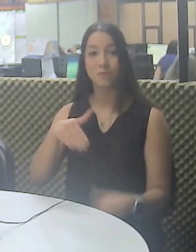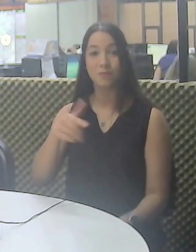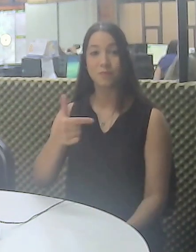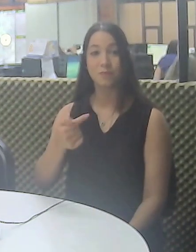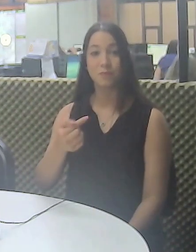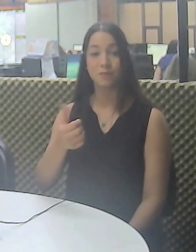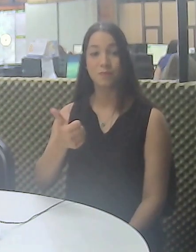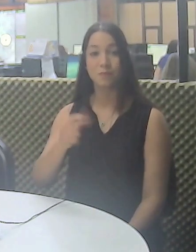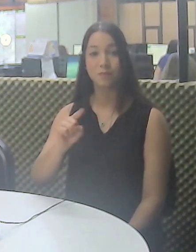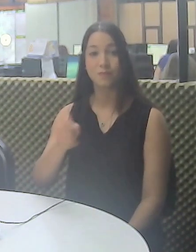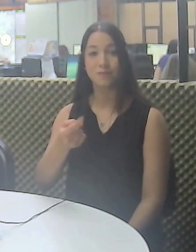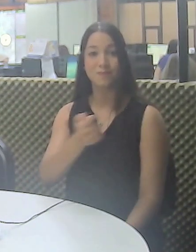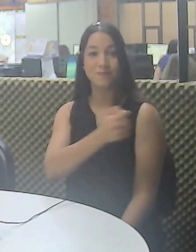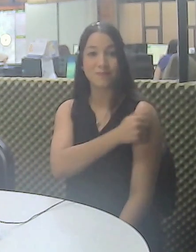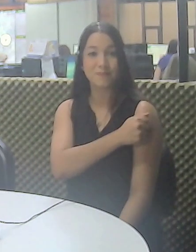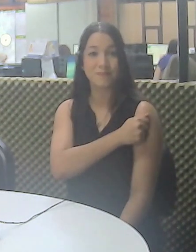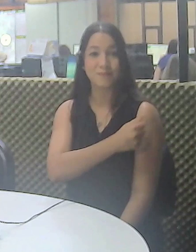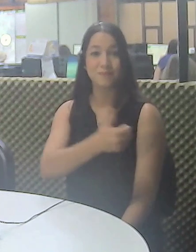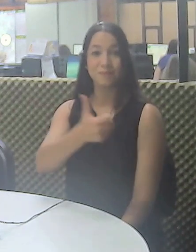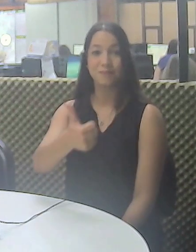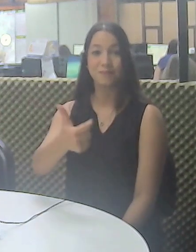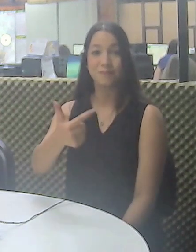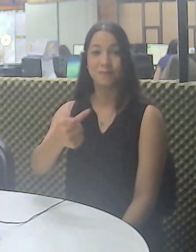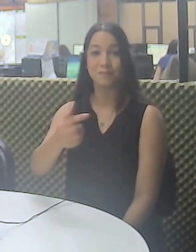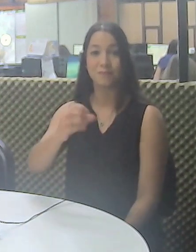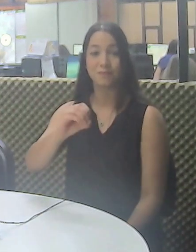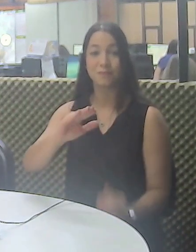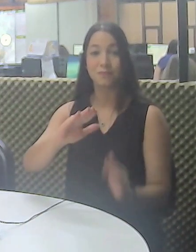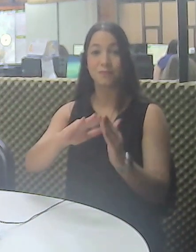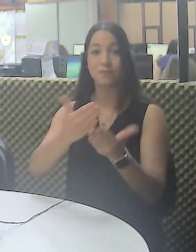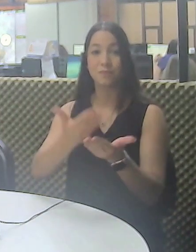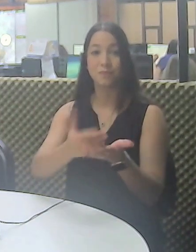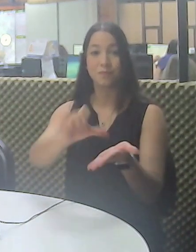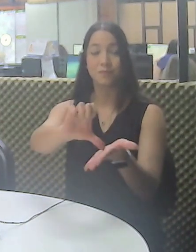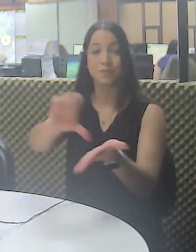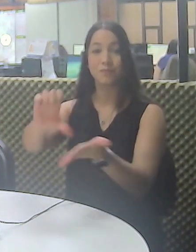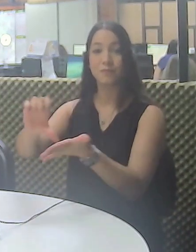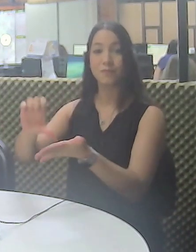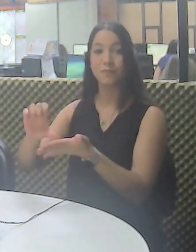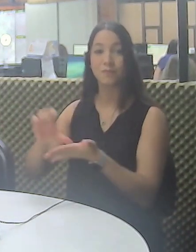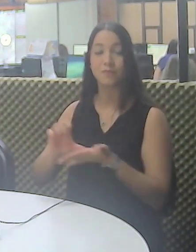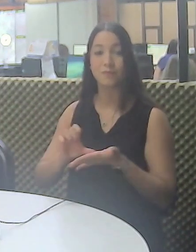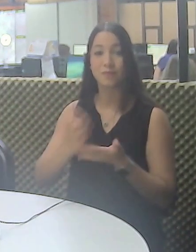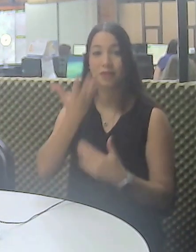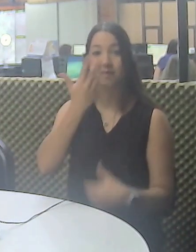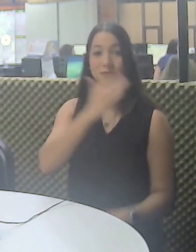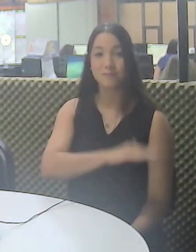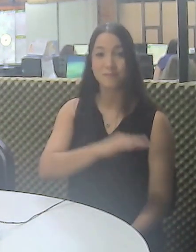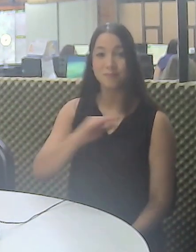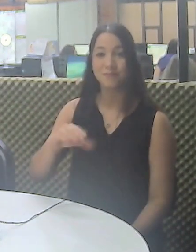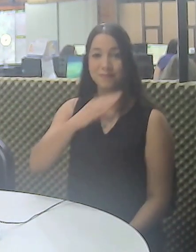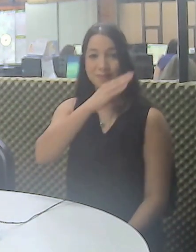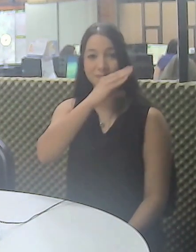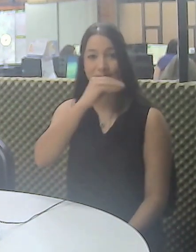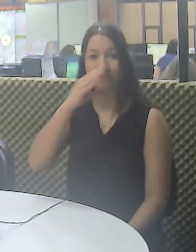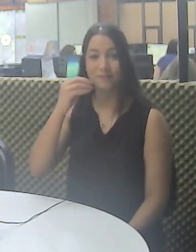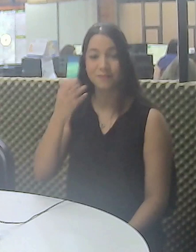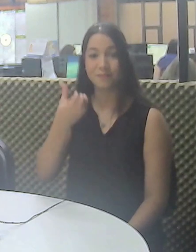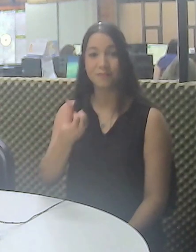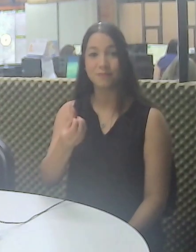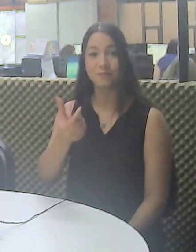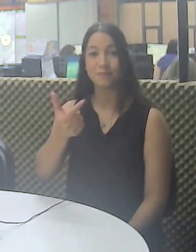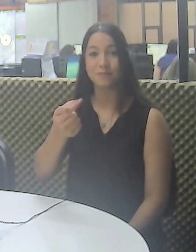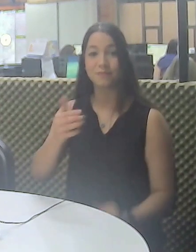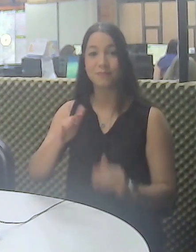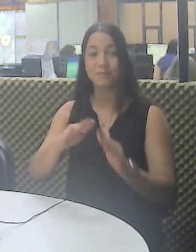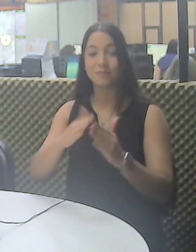71 mil estudantes em 170 unidades. Estão de volta às aulas crianças e adolescentes de 67